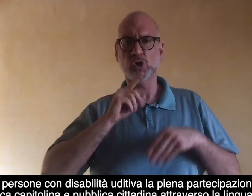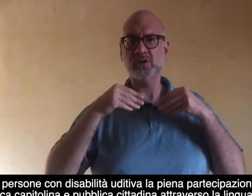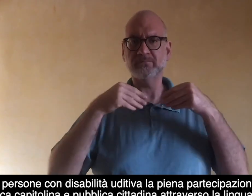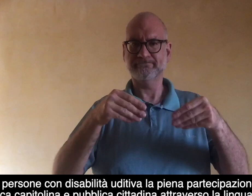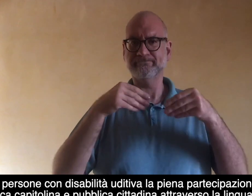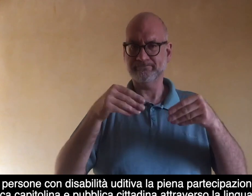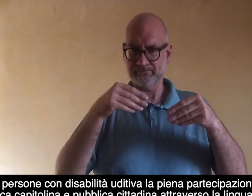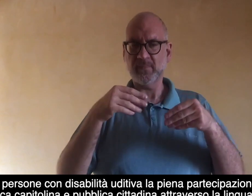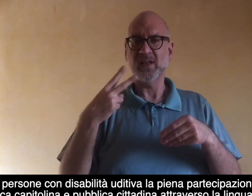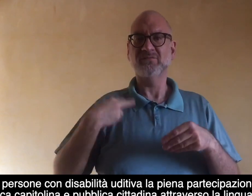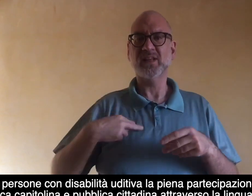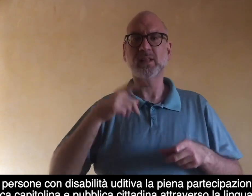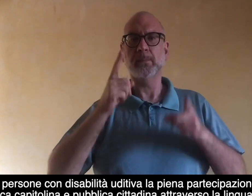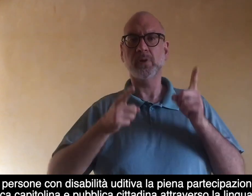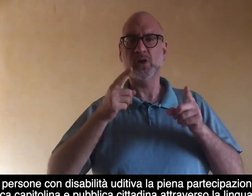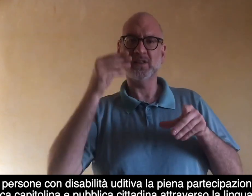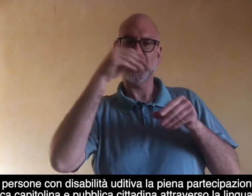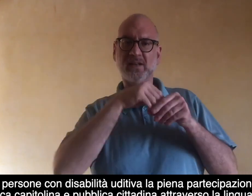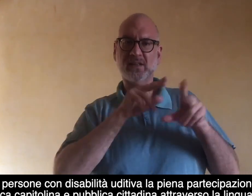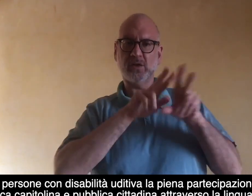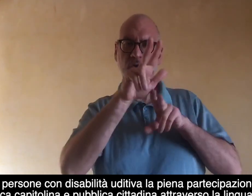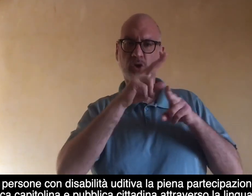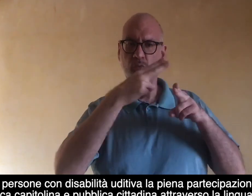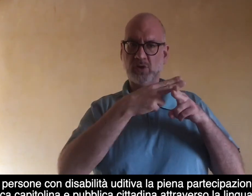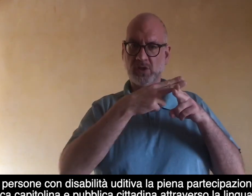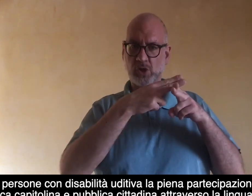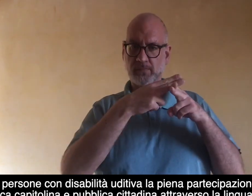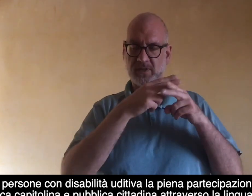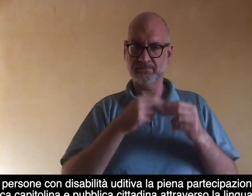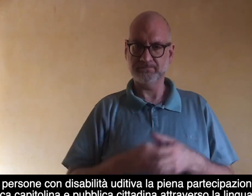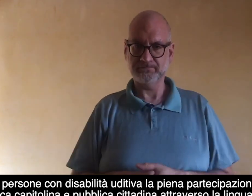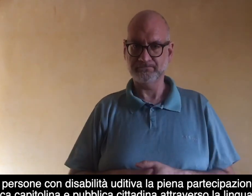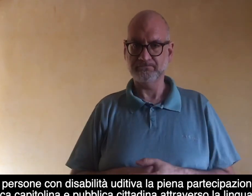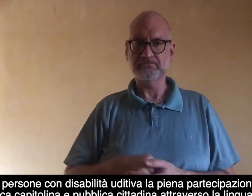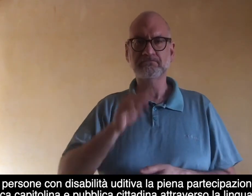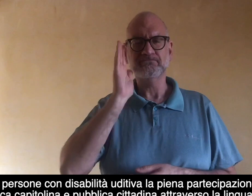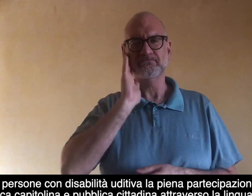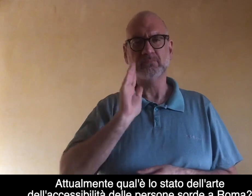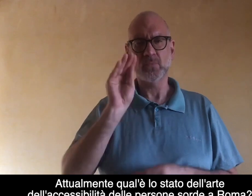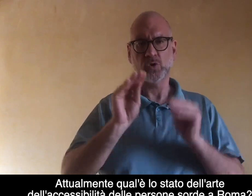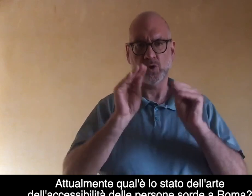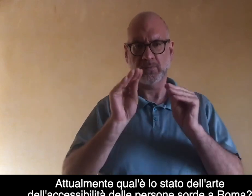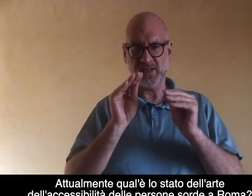piena partecipazione alla vita politica capitolina e pubblica cittadina proprio attraverso la lingua dei